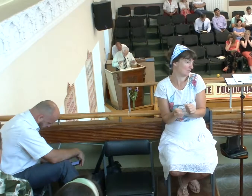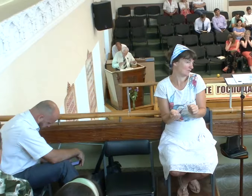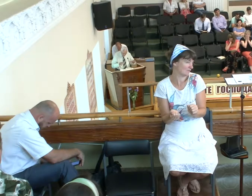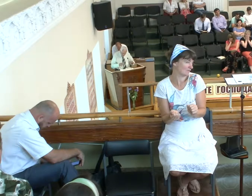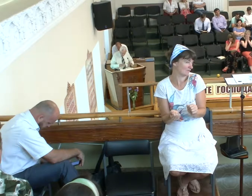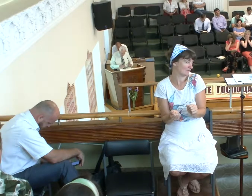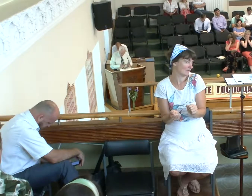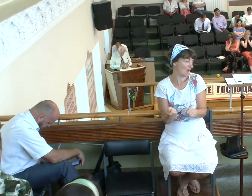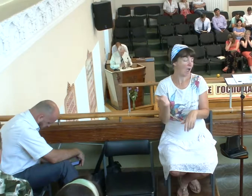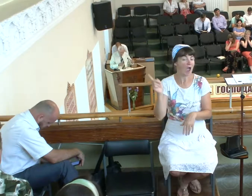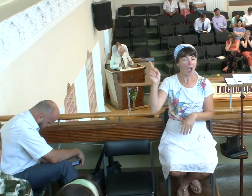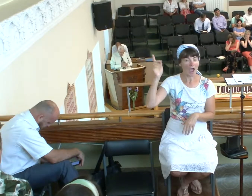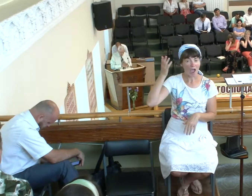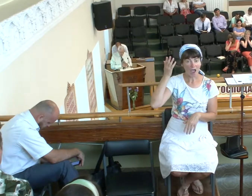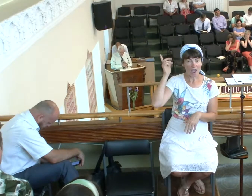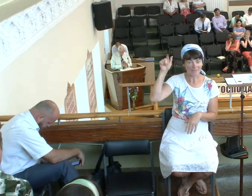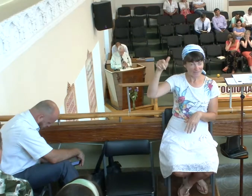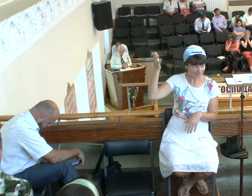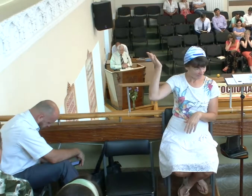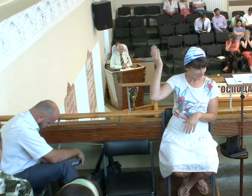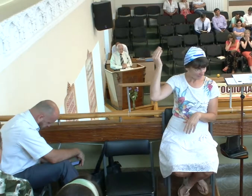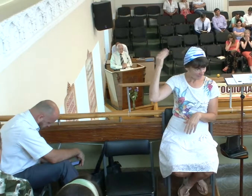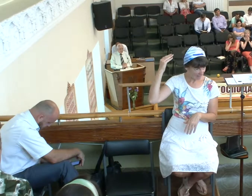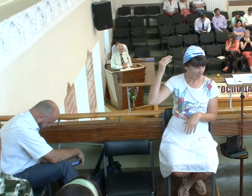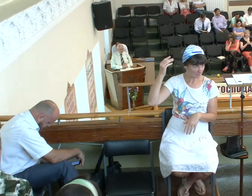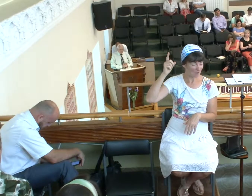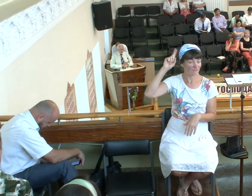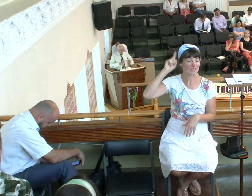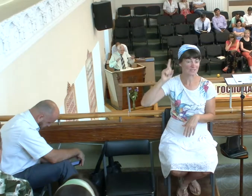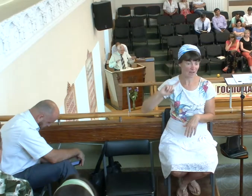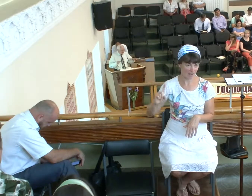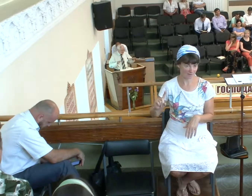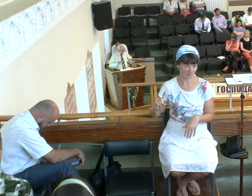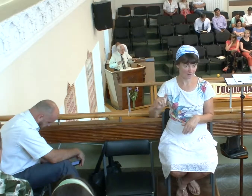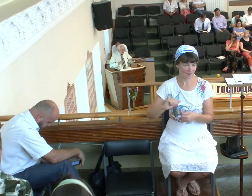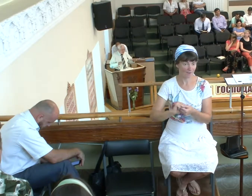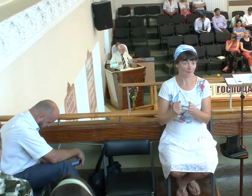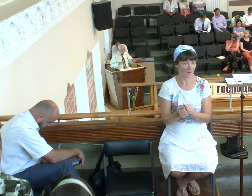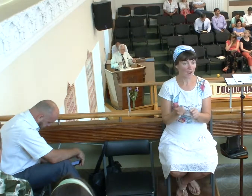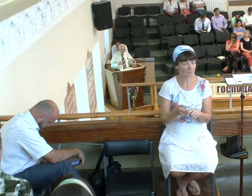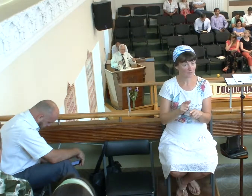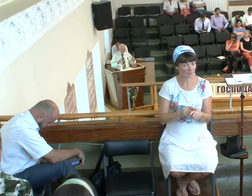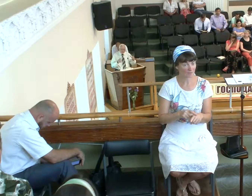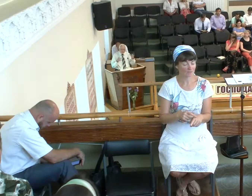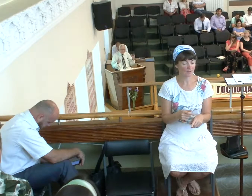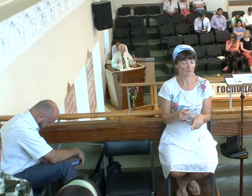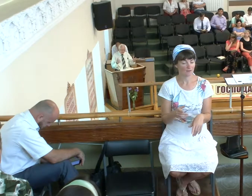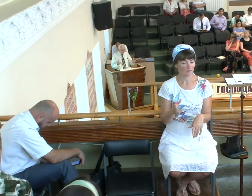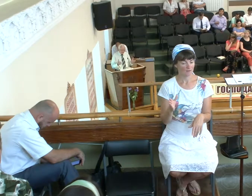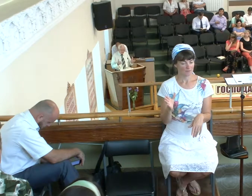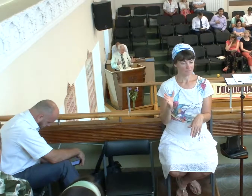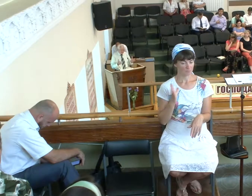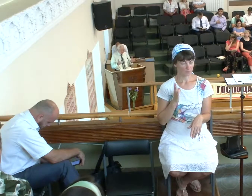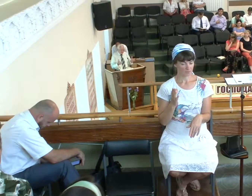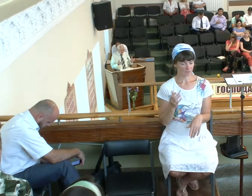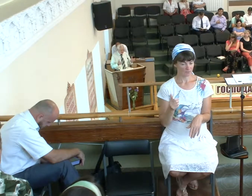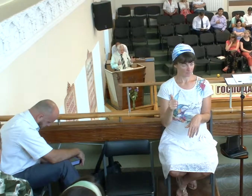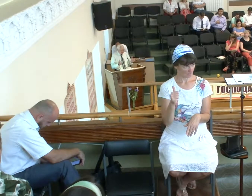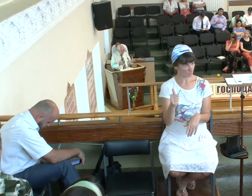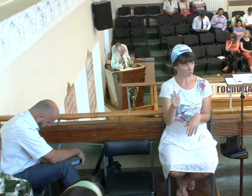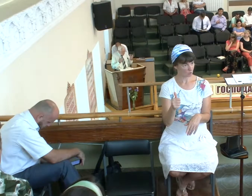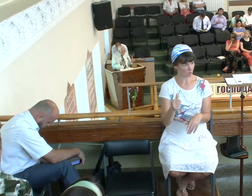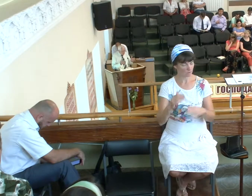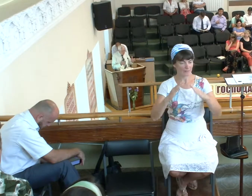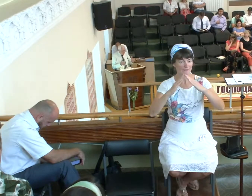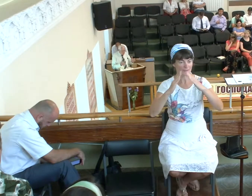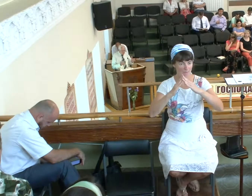в той местности, где Петр жил, где Христос ходил, камень – это нечто незыблемое.